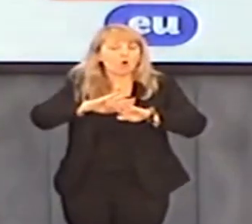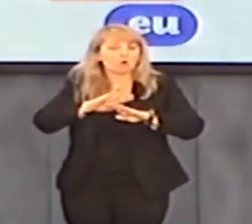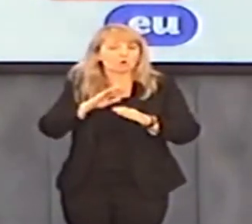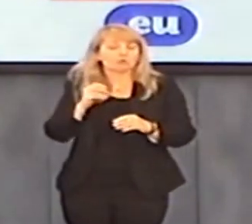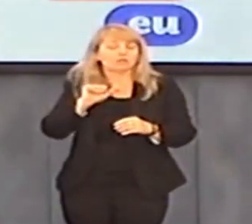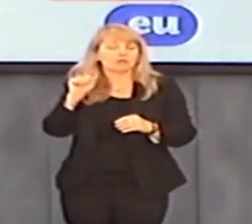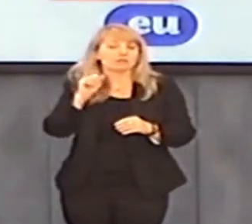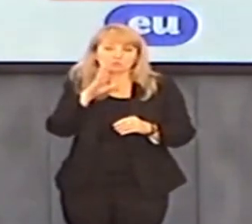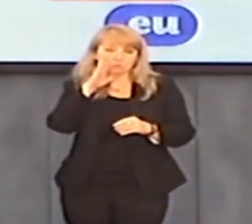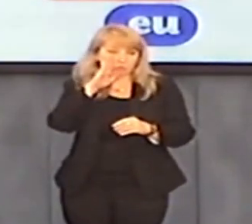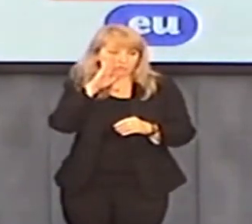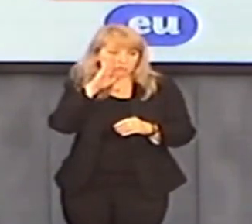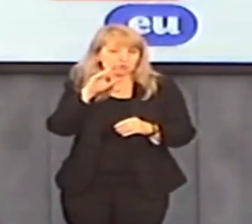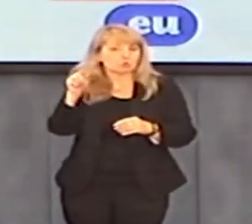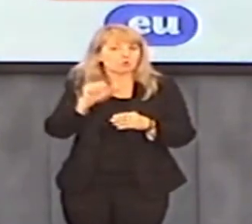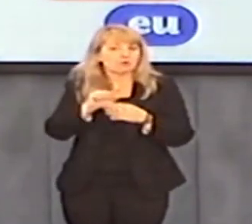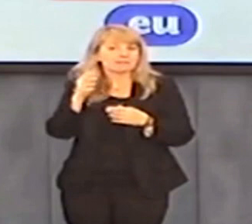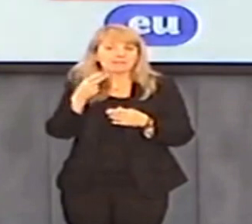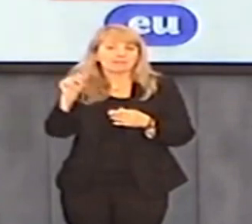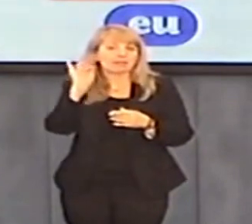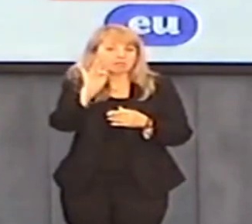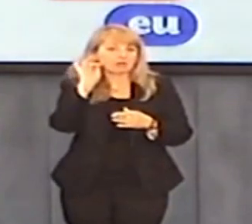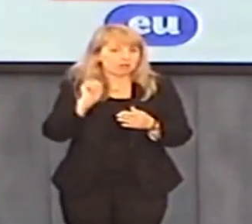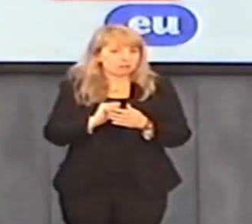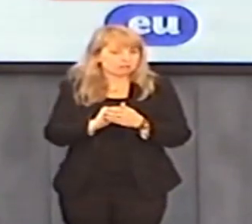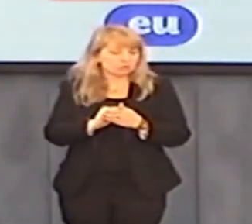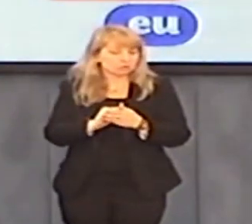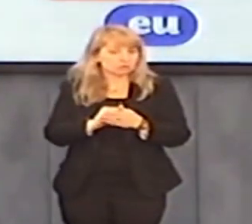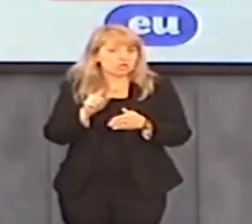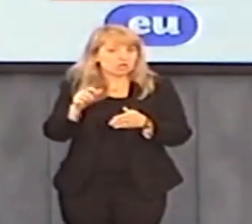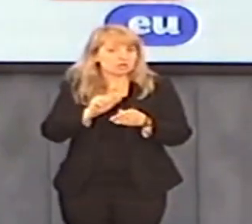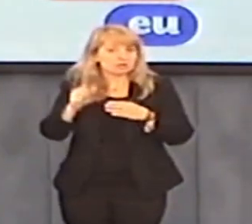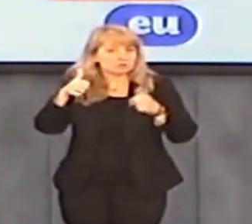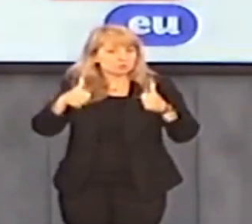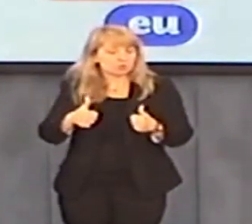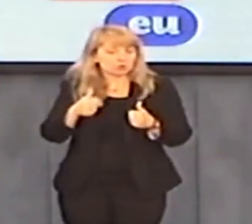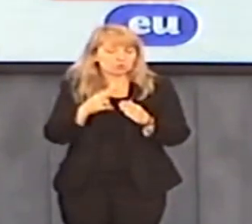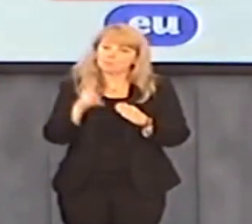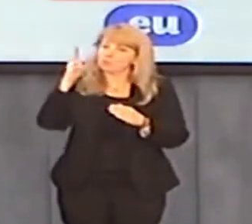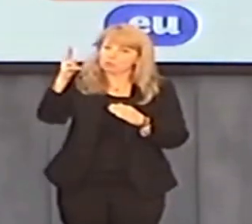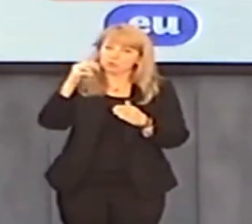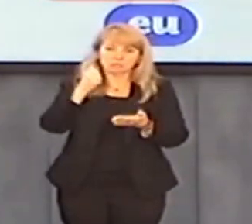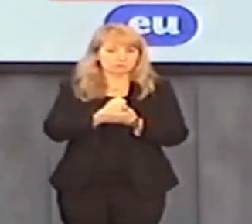daje nietykalność, to im daje możliwość stania ponad prawem. I teraz w obliczu